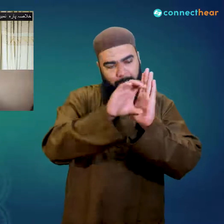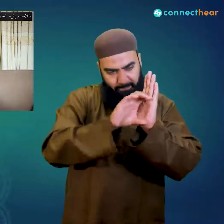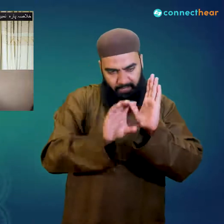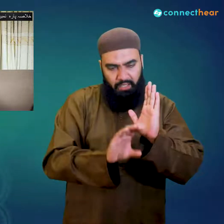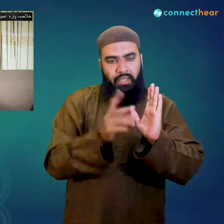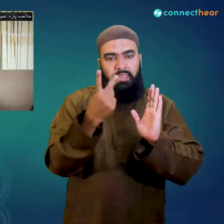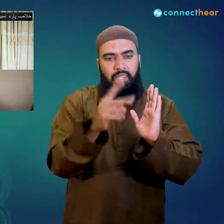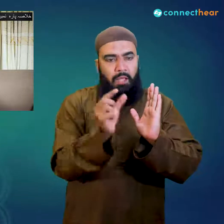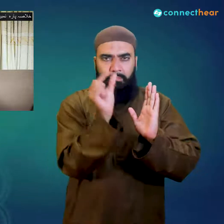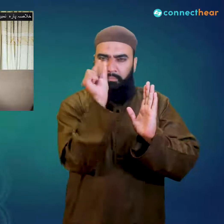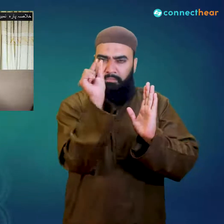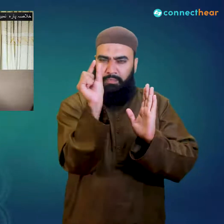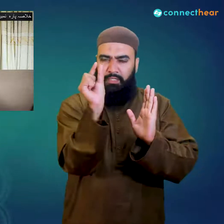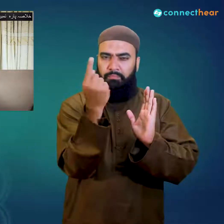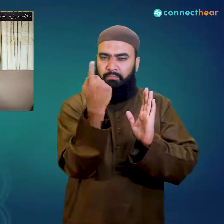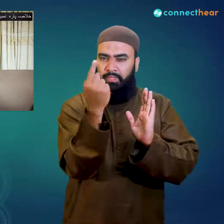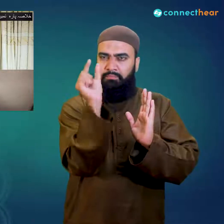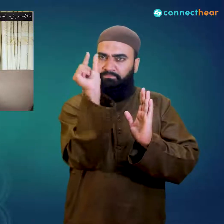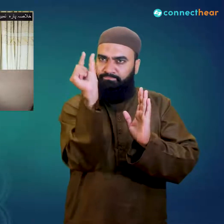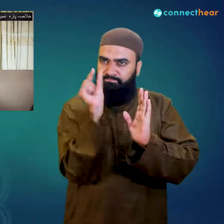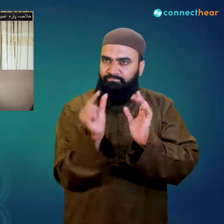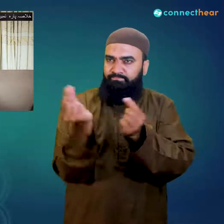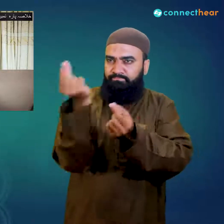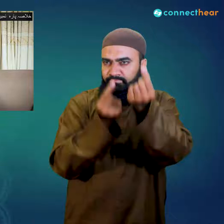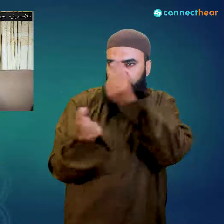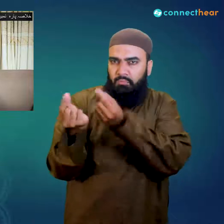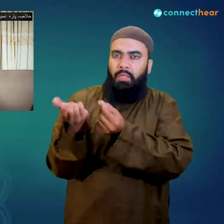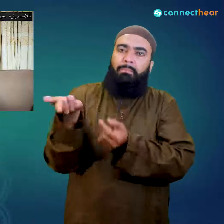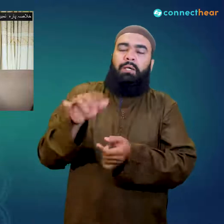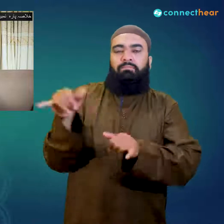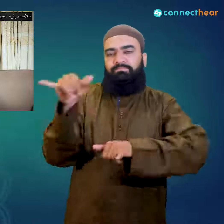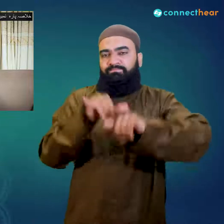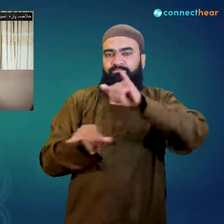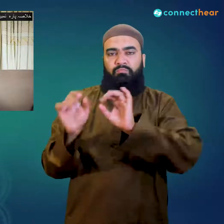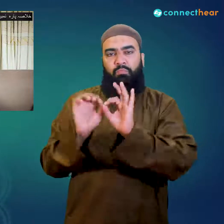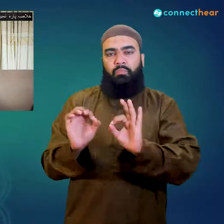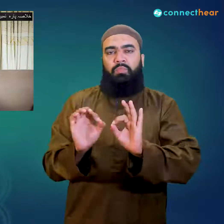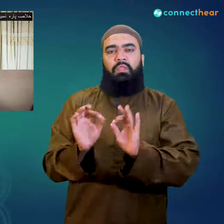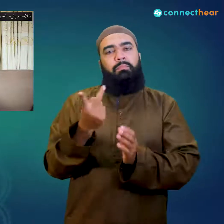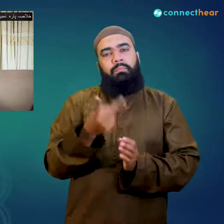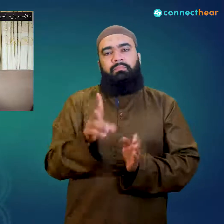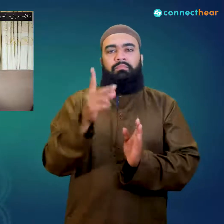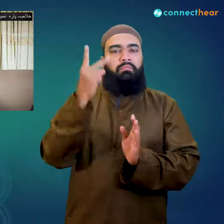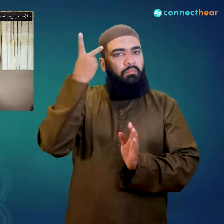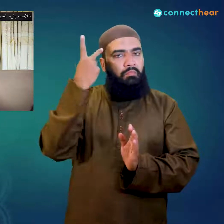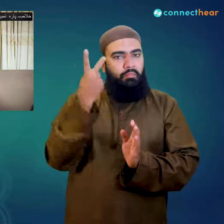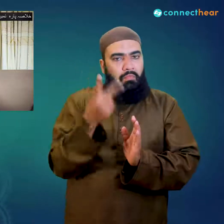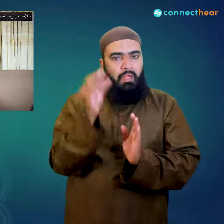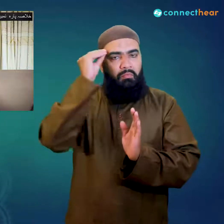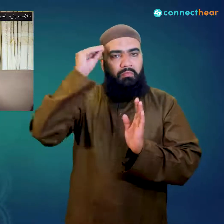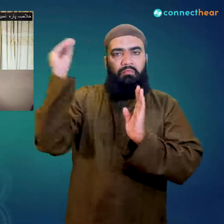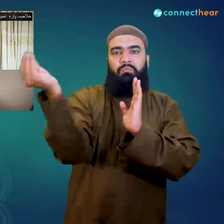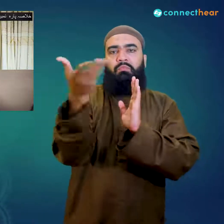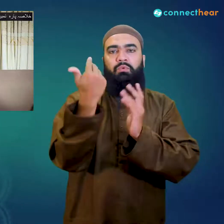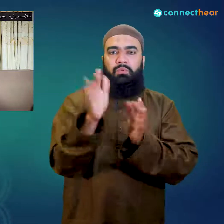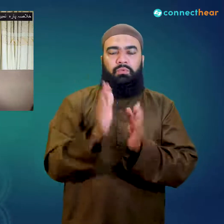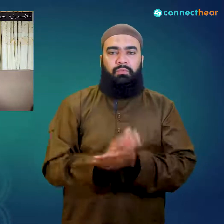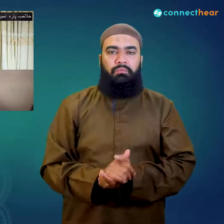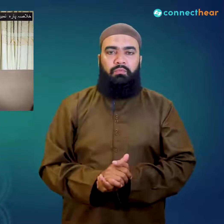کے نام ان کے پہلے حروف اور پہلے حصے سے لیے جاتے ہیں۔ قرآن مجید